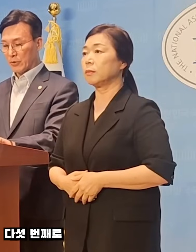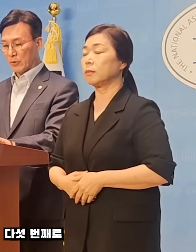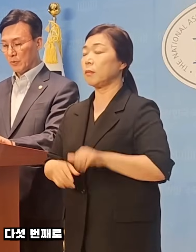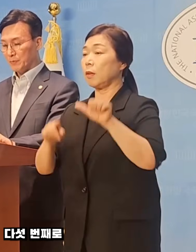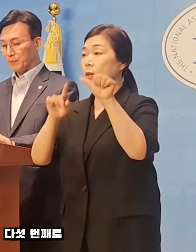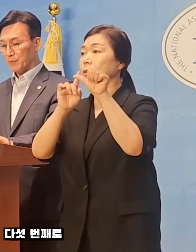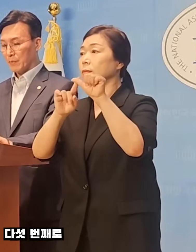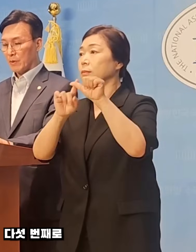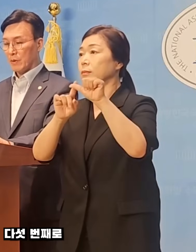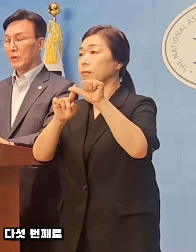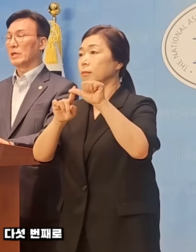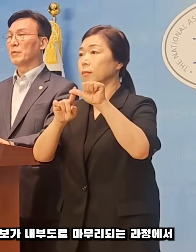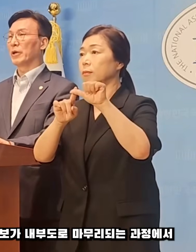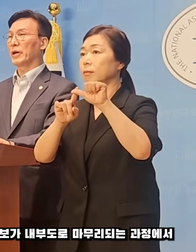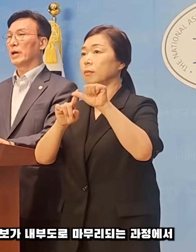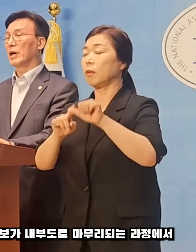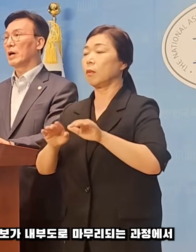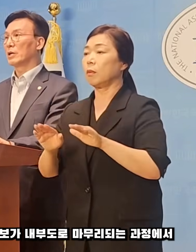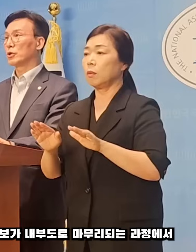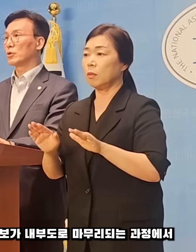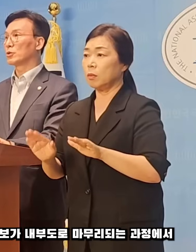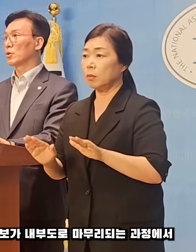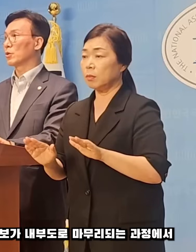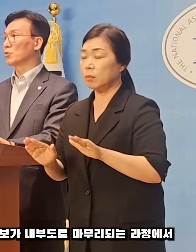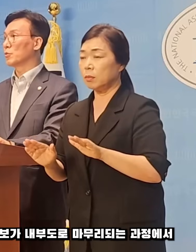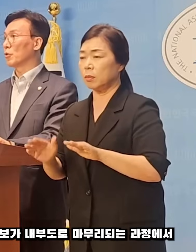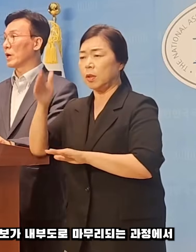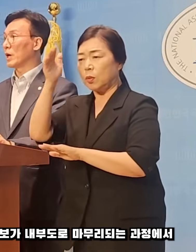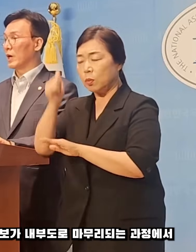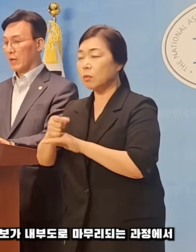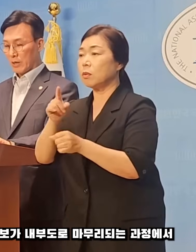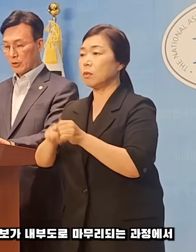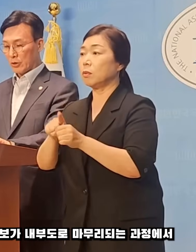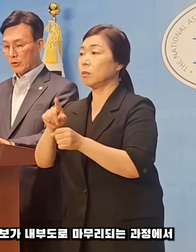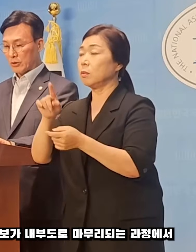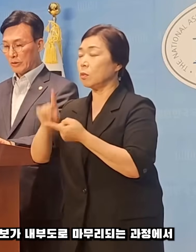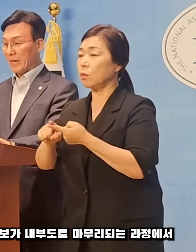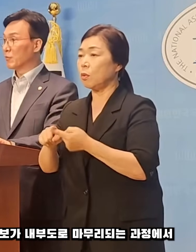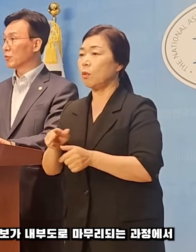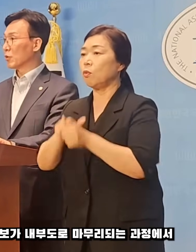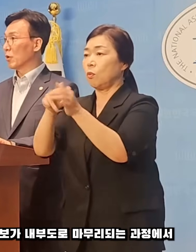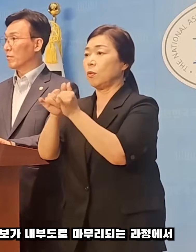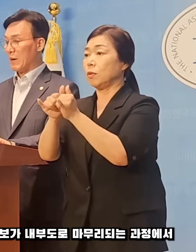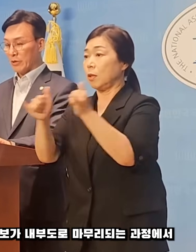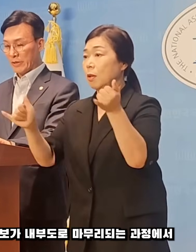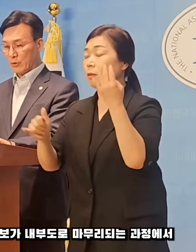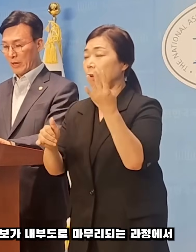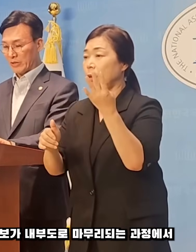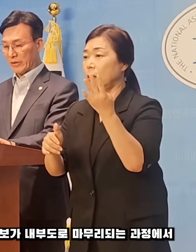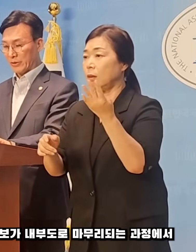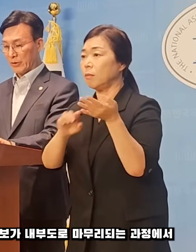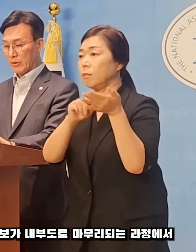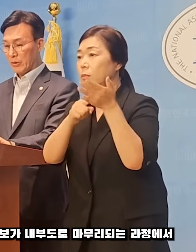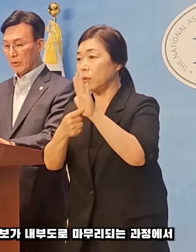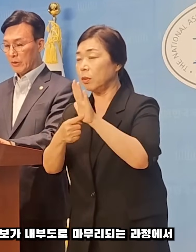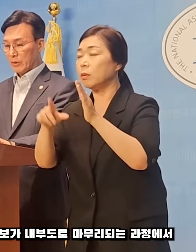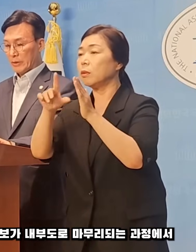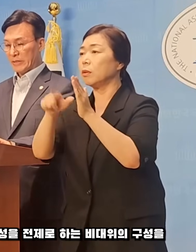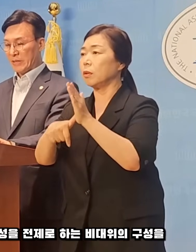다섯 번째로 이번에 최종적으로 후보가 네 분으로 마무리되는